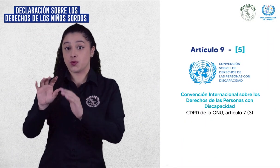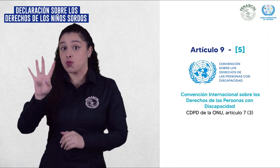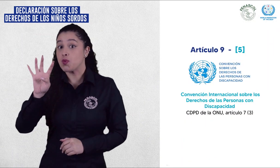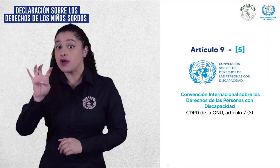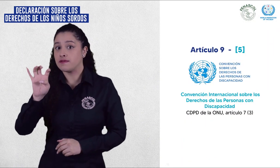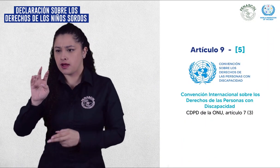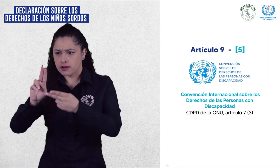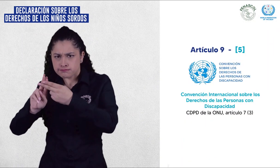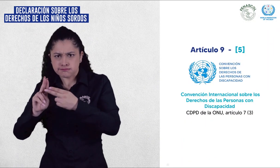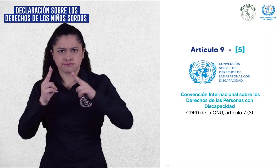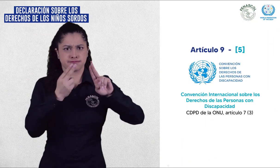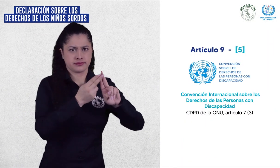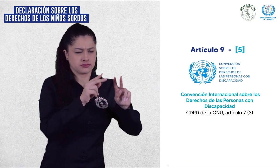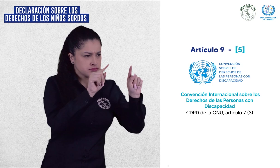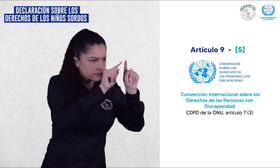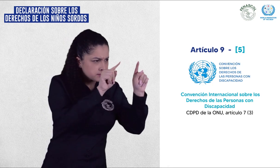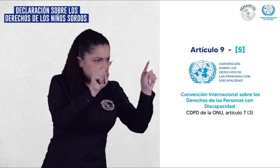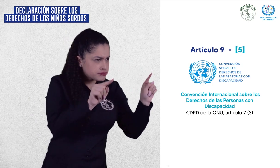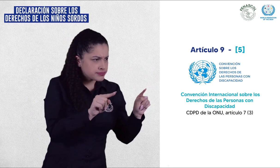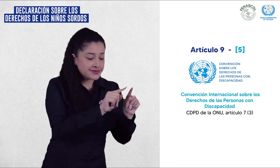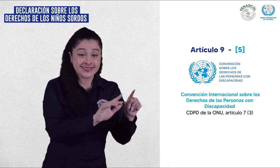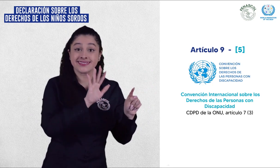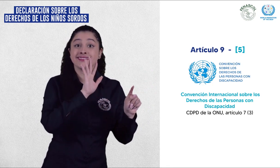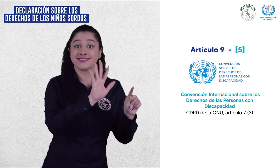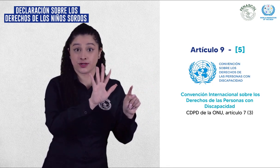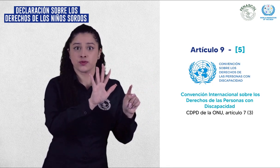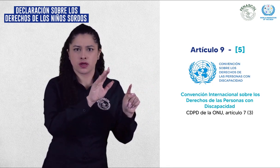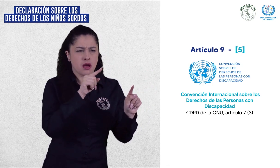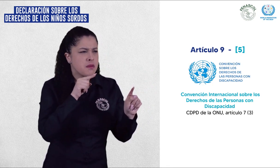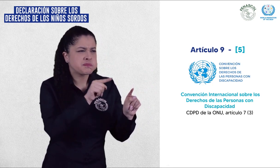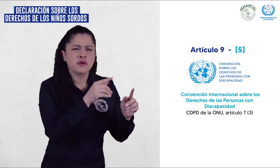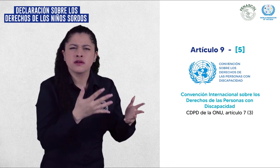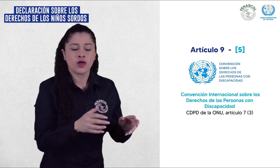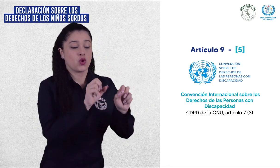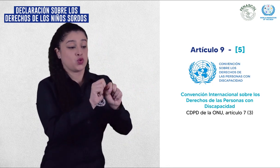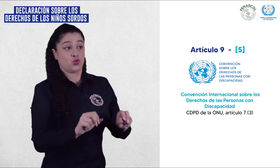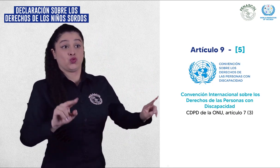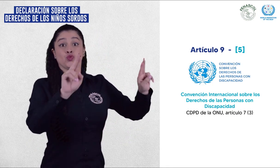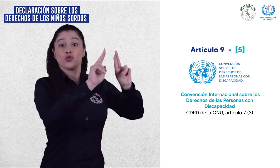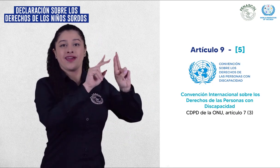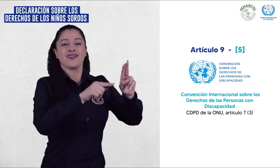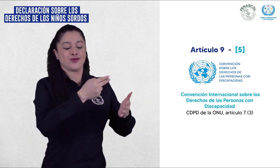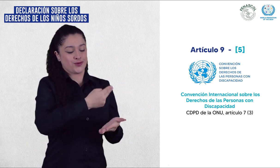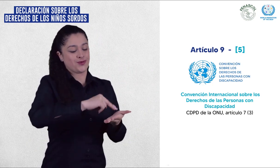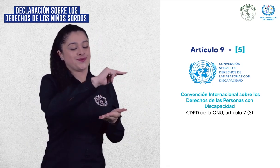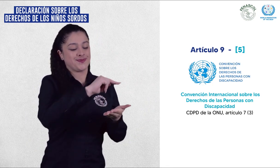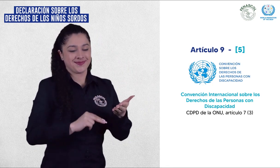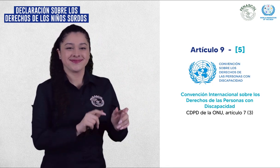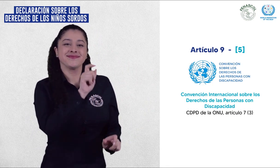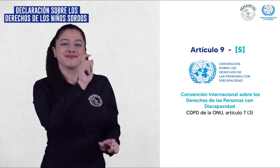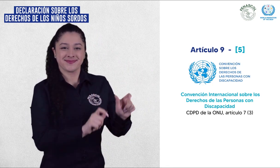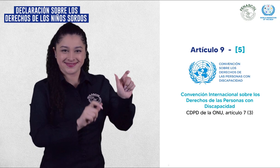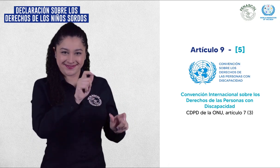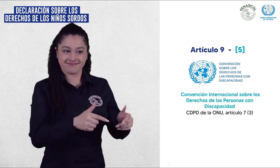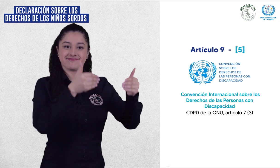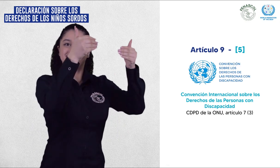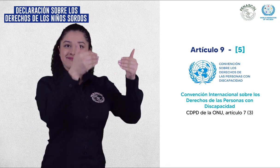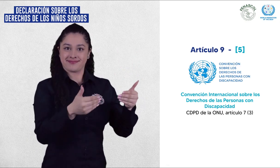El número 5, que está entre corchetes, indica que el artículo 9 de la declaración tiene relación con